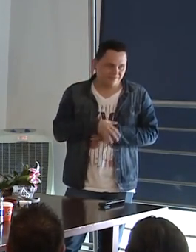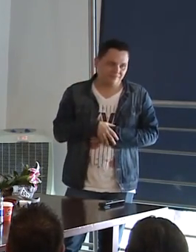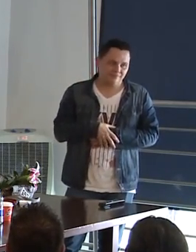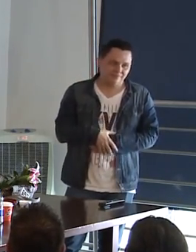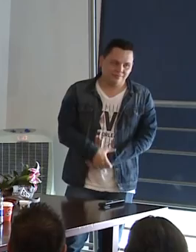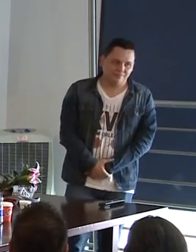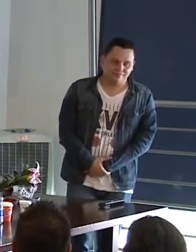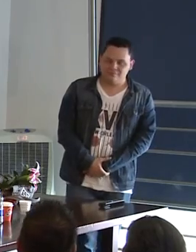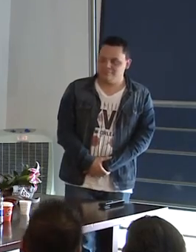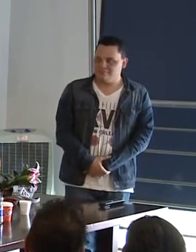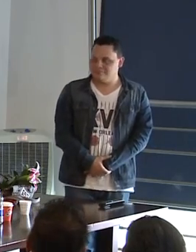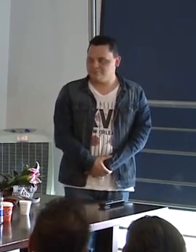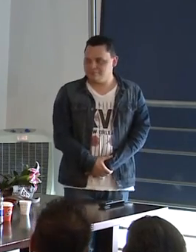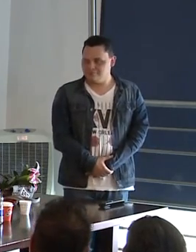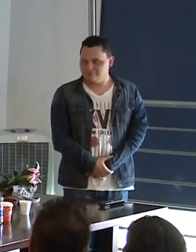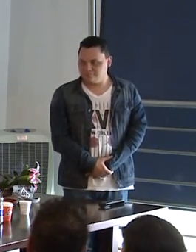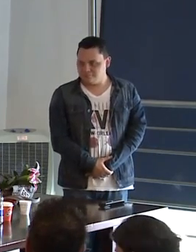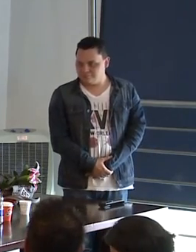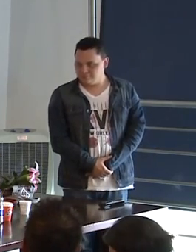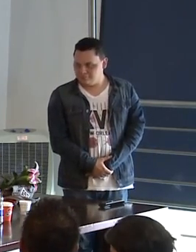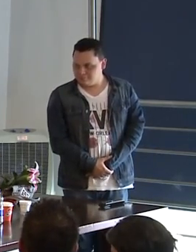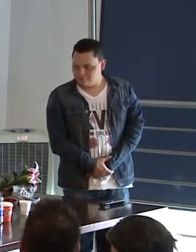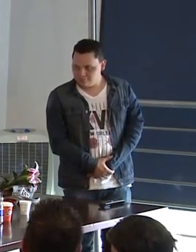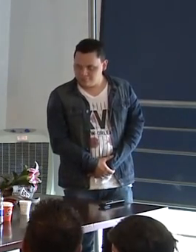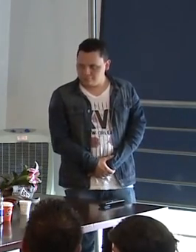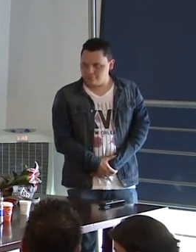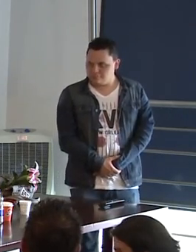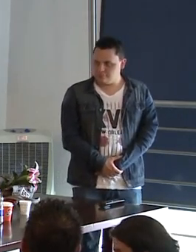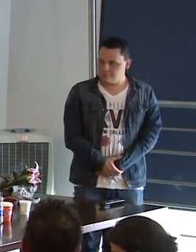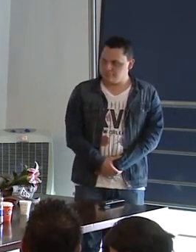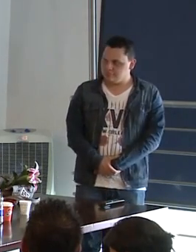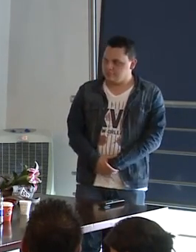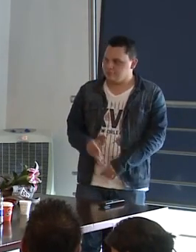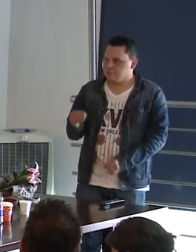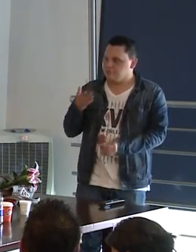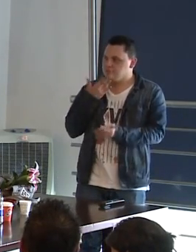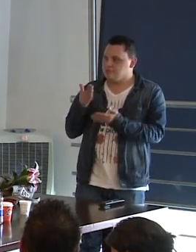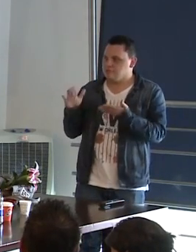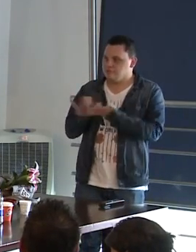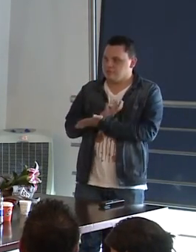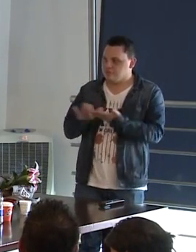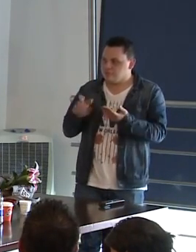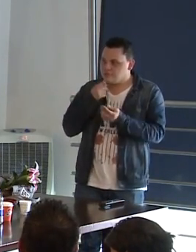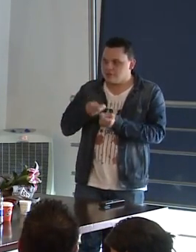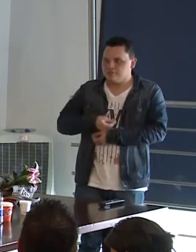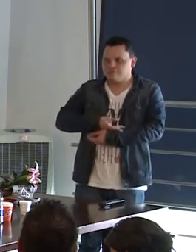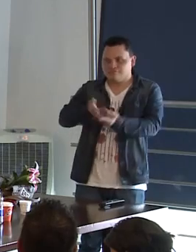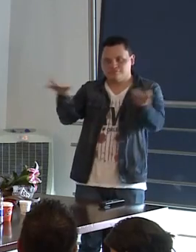Sí, bueno. Gracias, profe. Seguimos. Yo traje fotocopias de lo que iba a